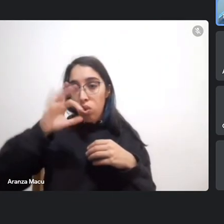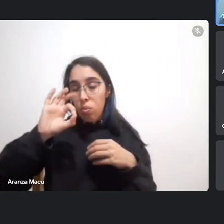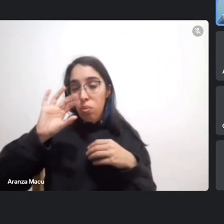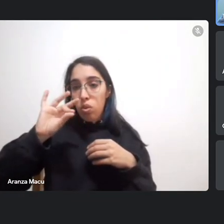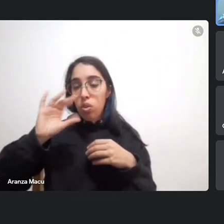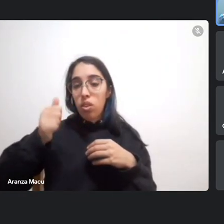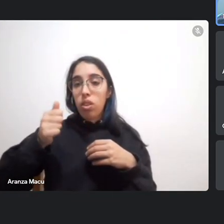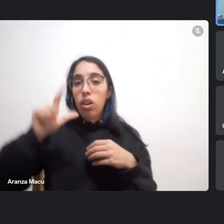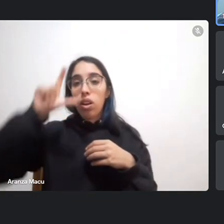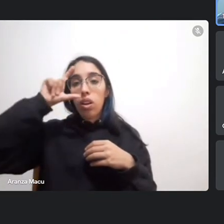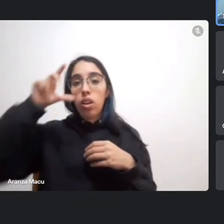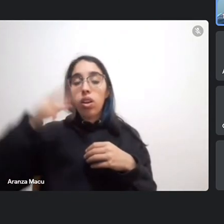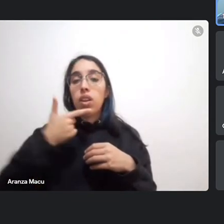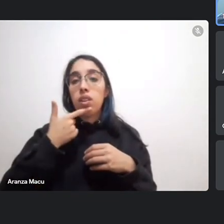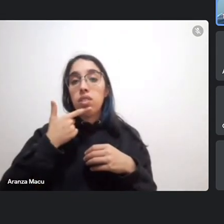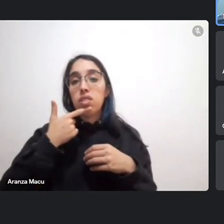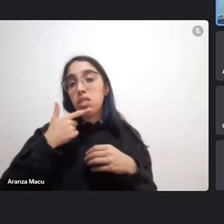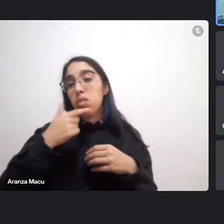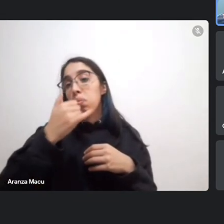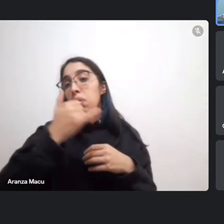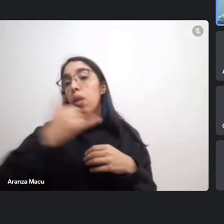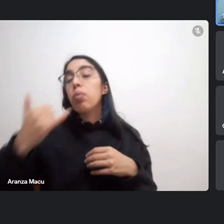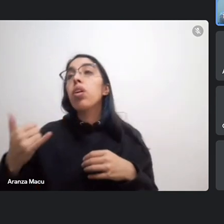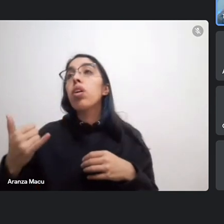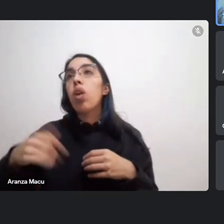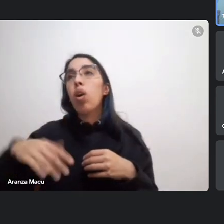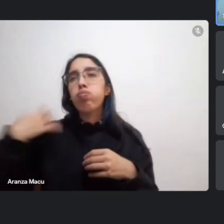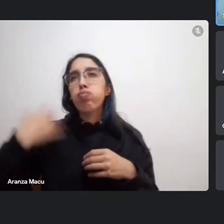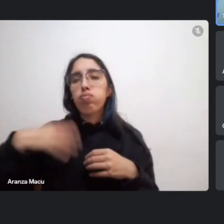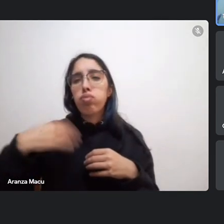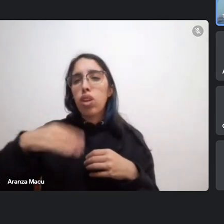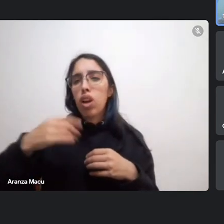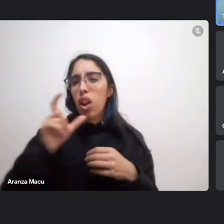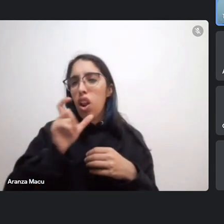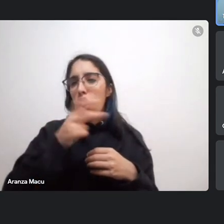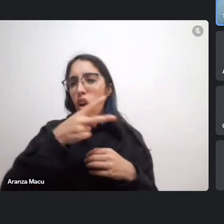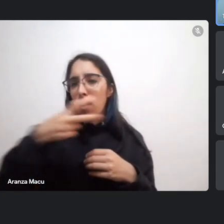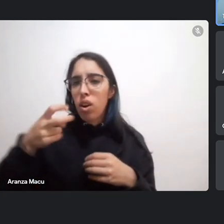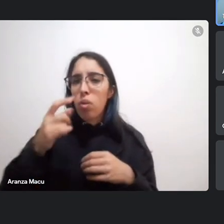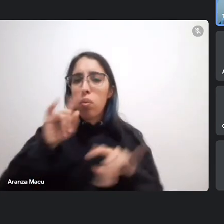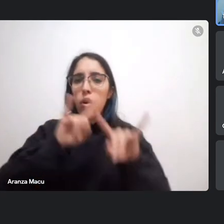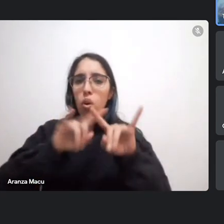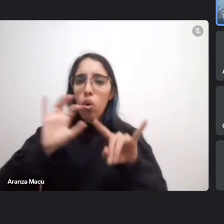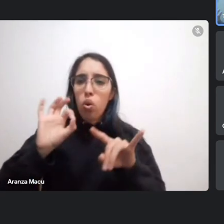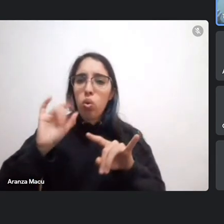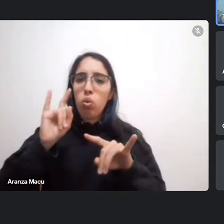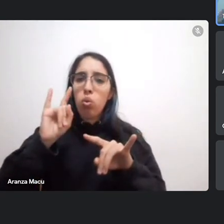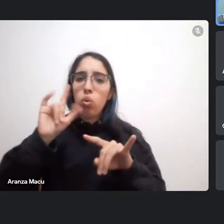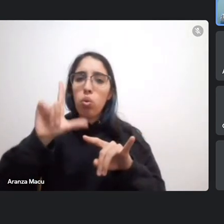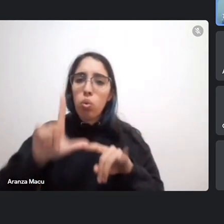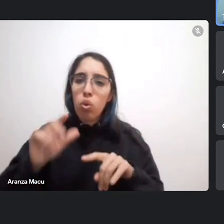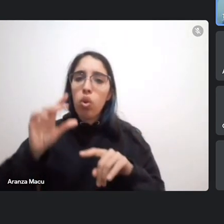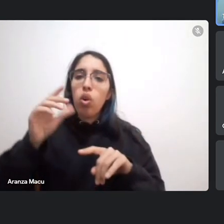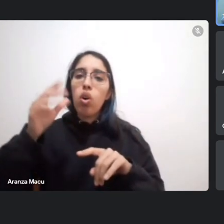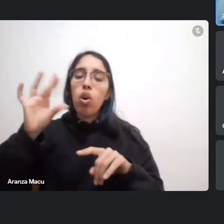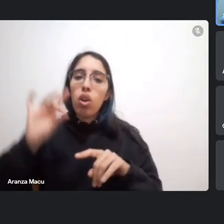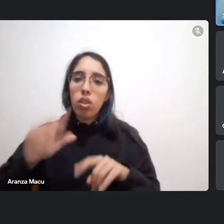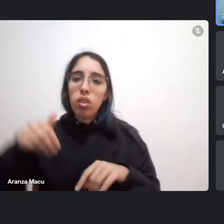may, could, ¿sí? Esto pasaría esto, puede pasar, podría pasar,